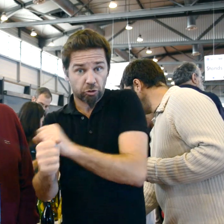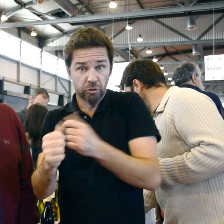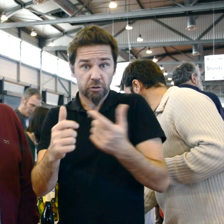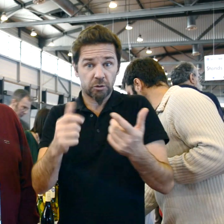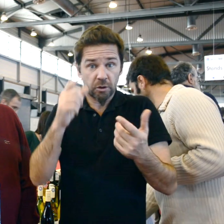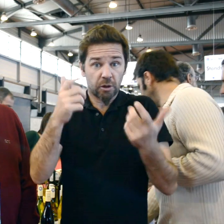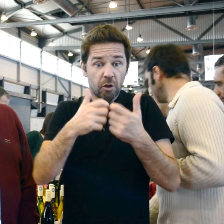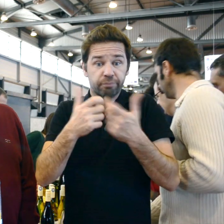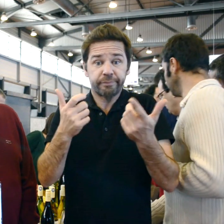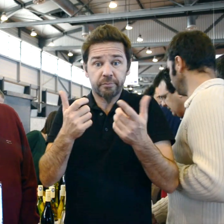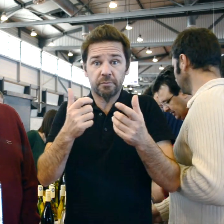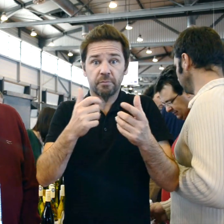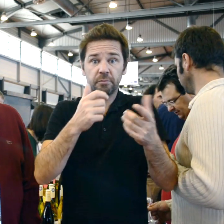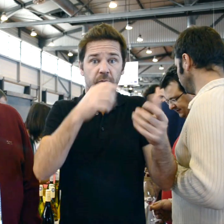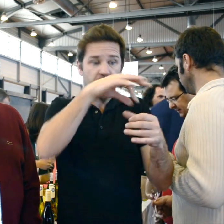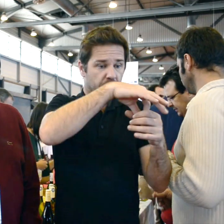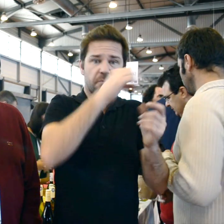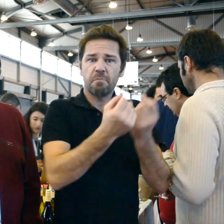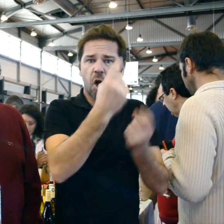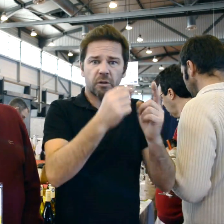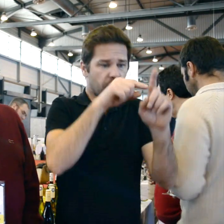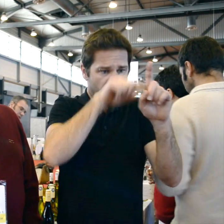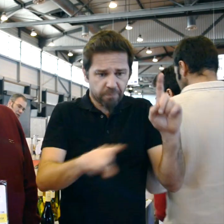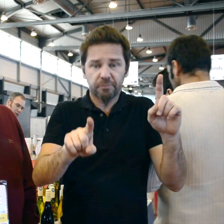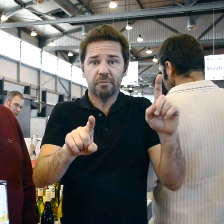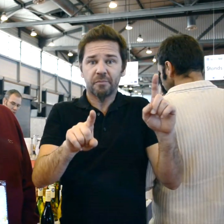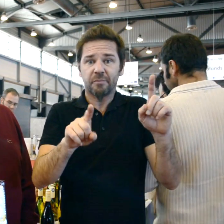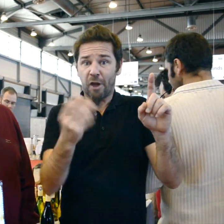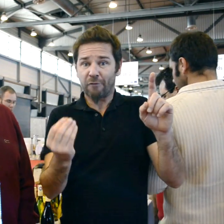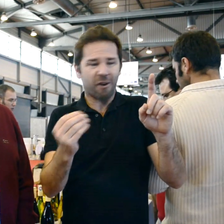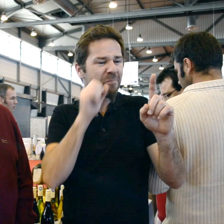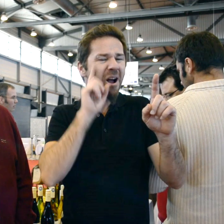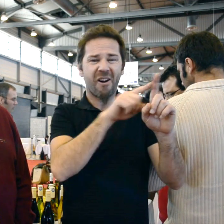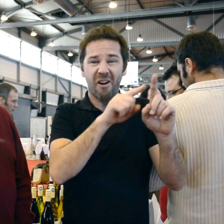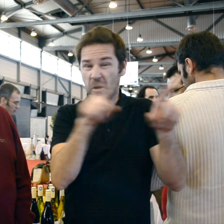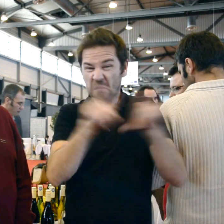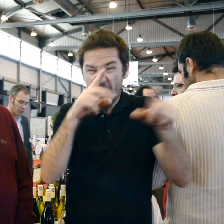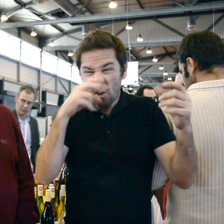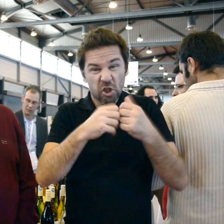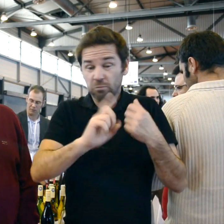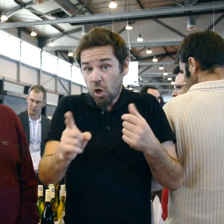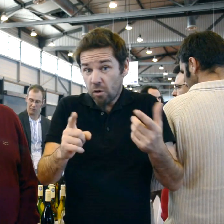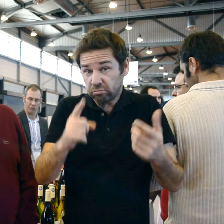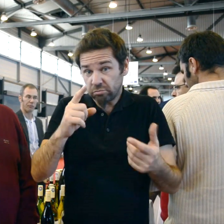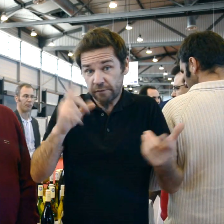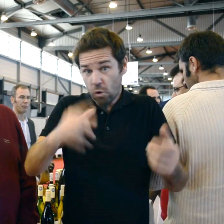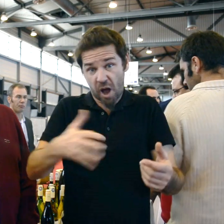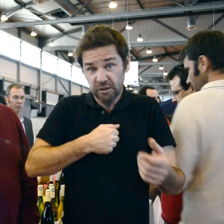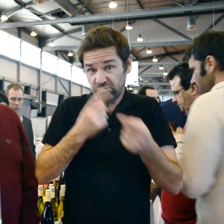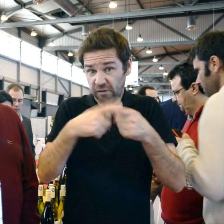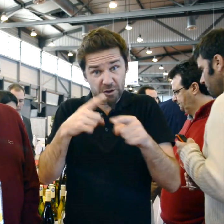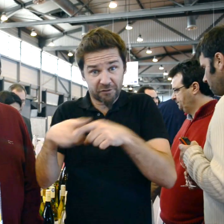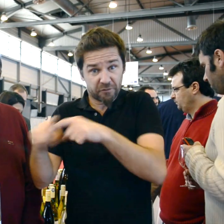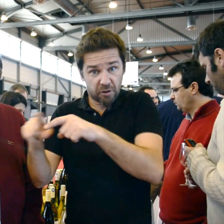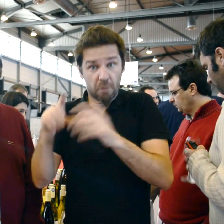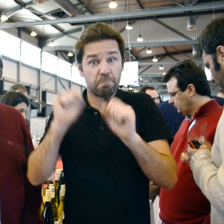parents, les enfants ne ressemblent pas forcément aux parents. Et qu'ils peuvent avoir des caractères apportés par les parents, bien sûr, mais